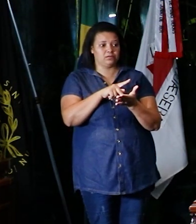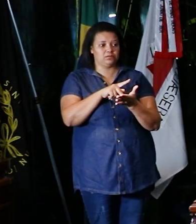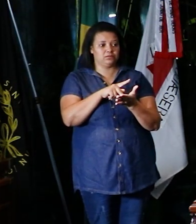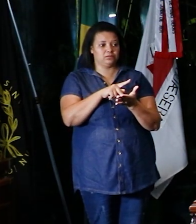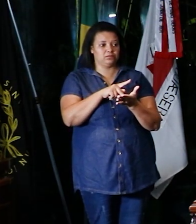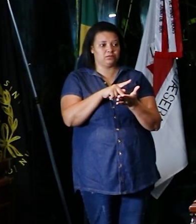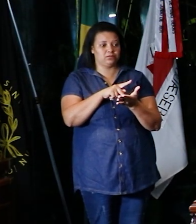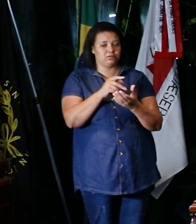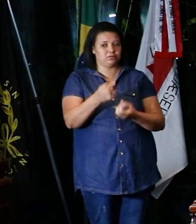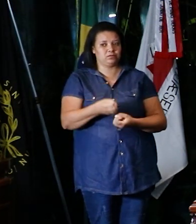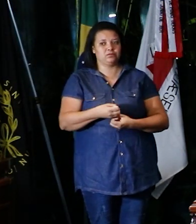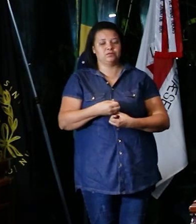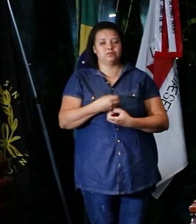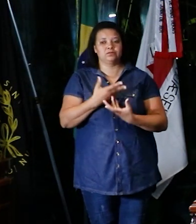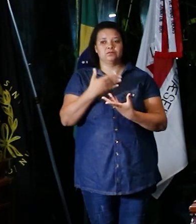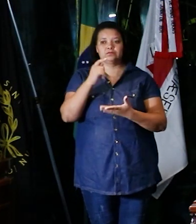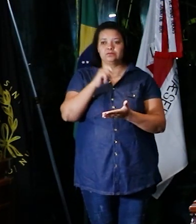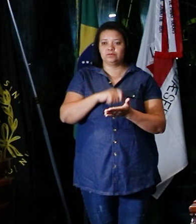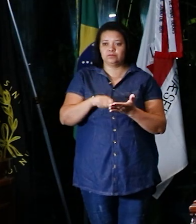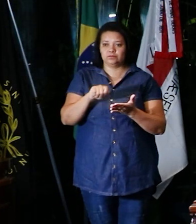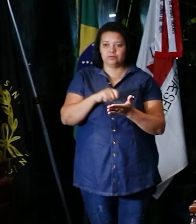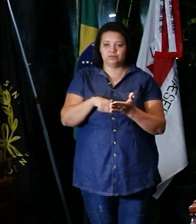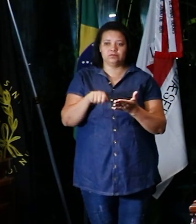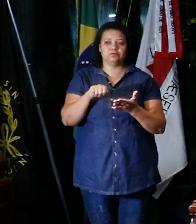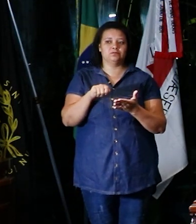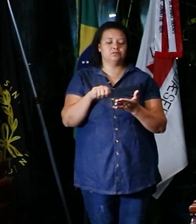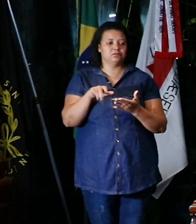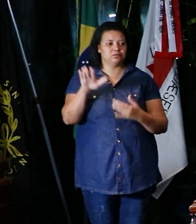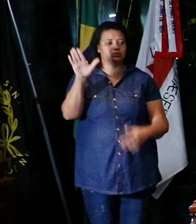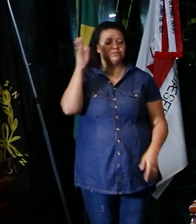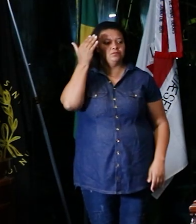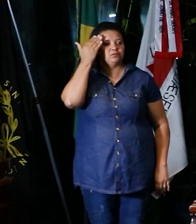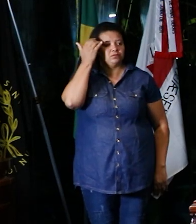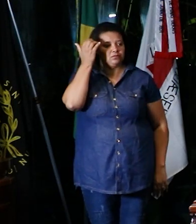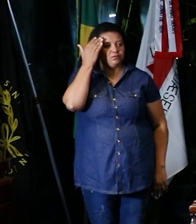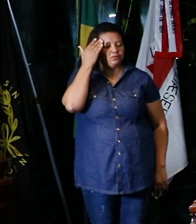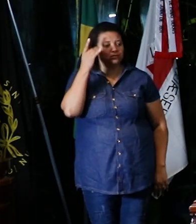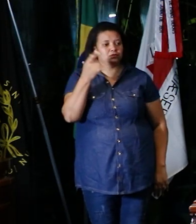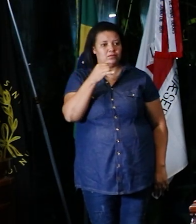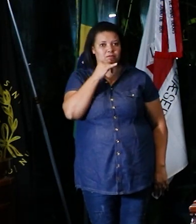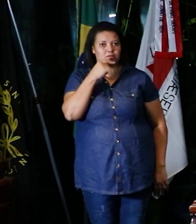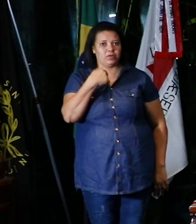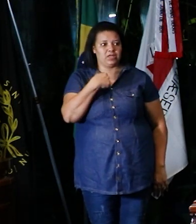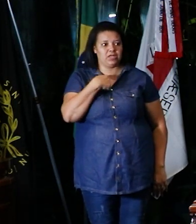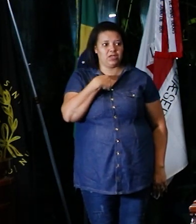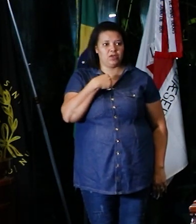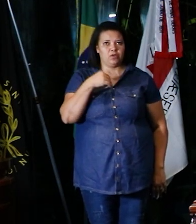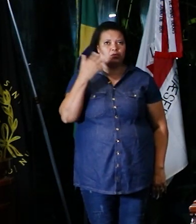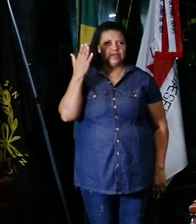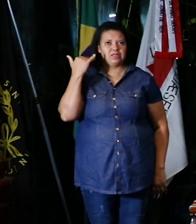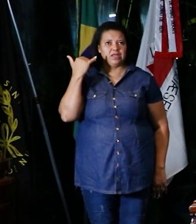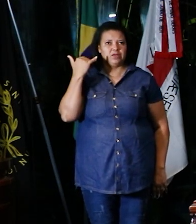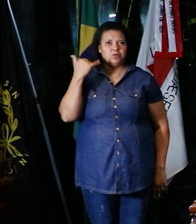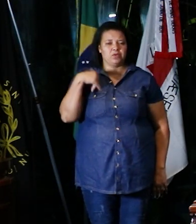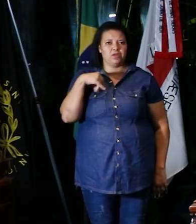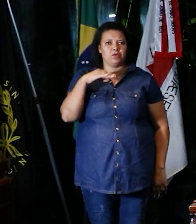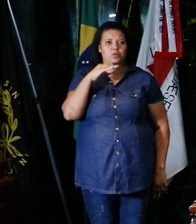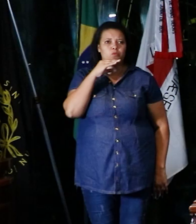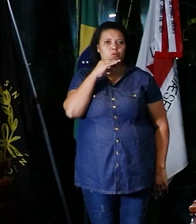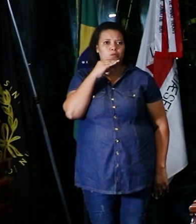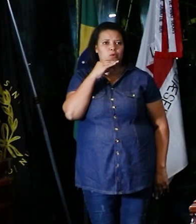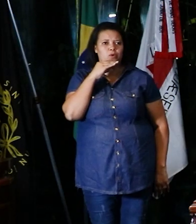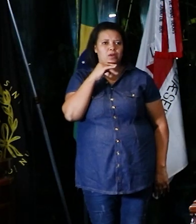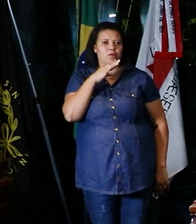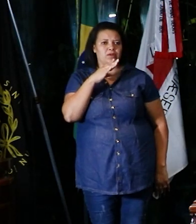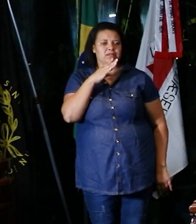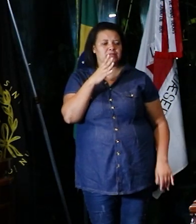de um poeta, de um escritor, dos grandes, que, no meu caso, eu fui conhecer Drummond via livro didático.